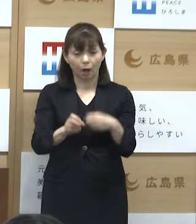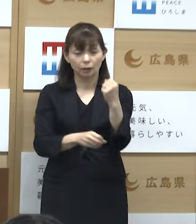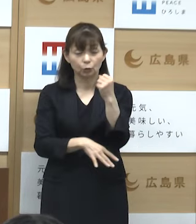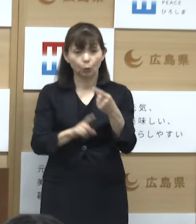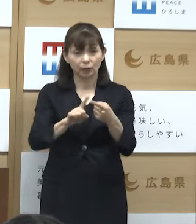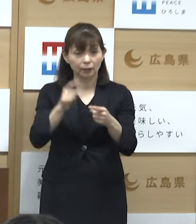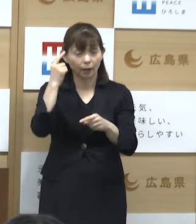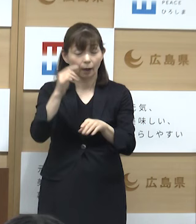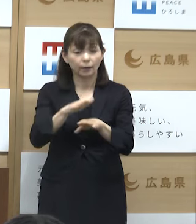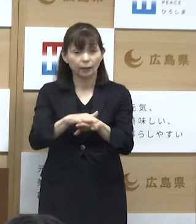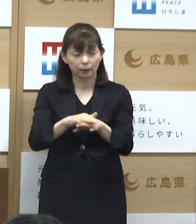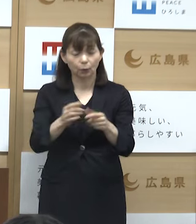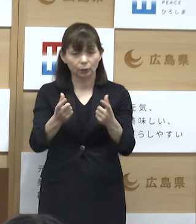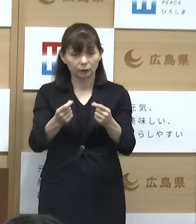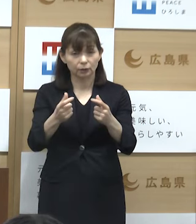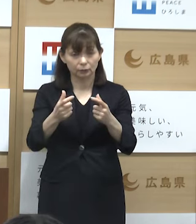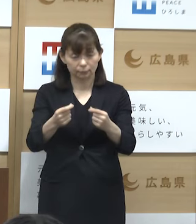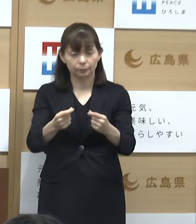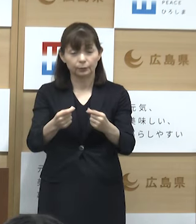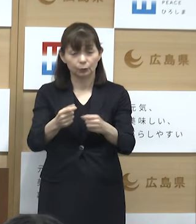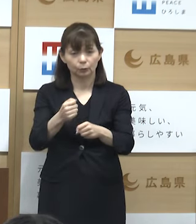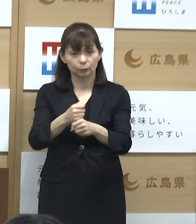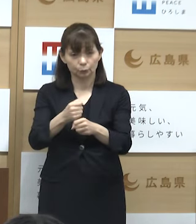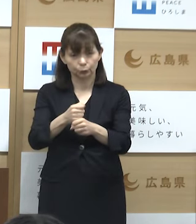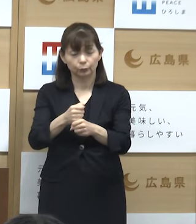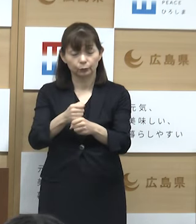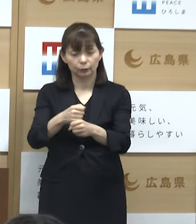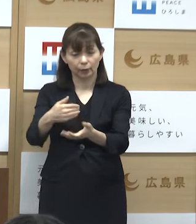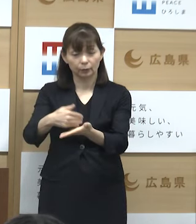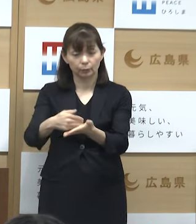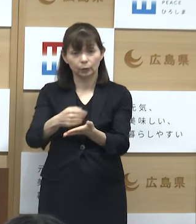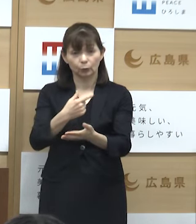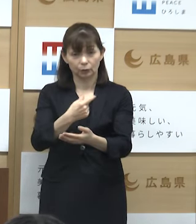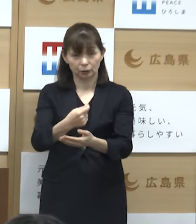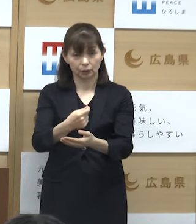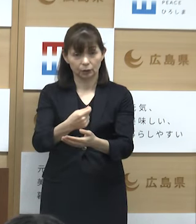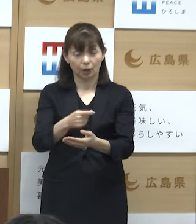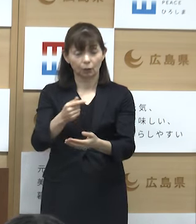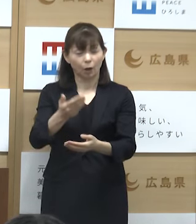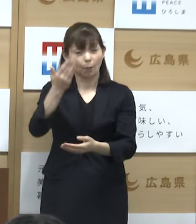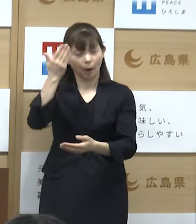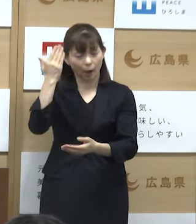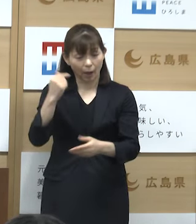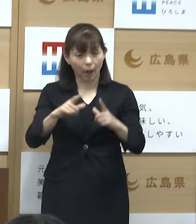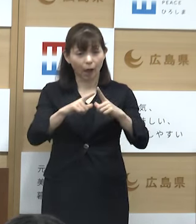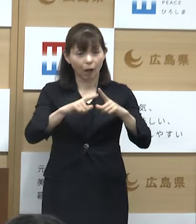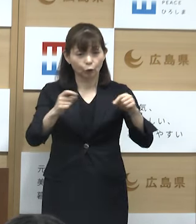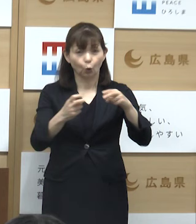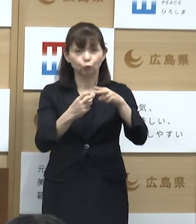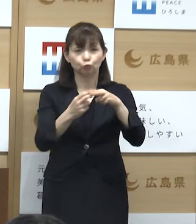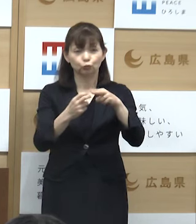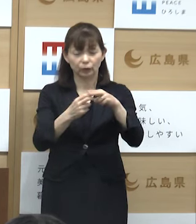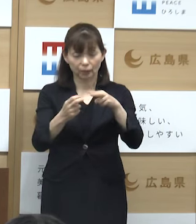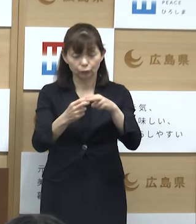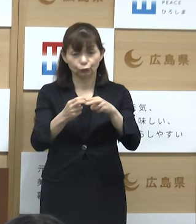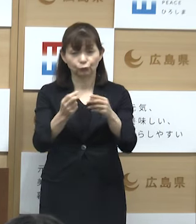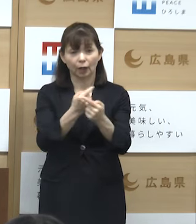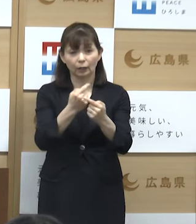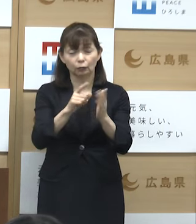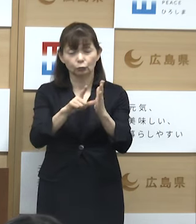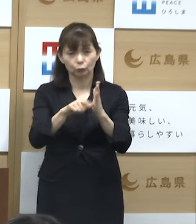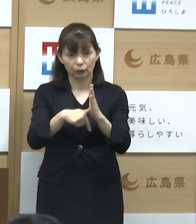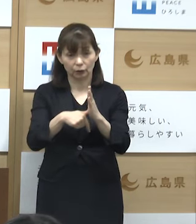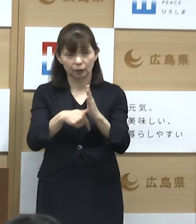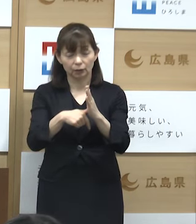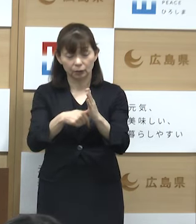であろうと。まあ、これは国鉄改革の時にですね、事業用の固定資産の承継